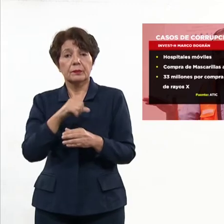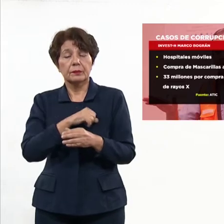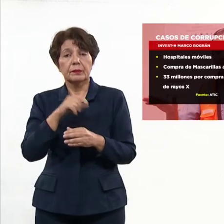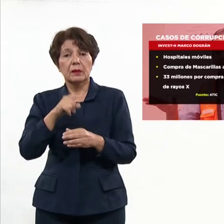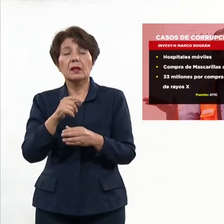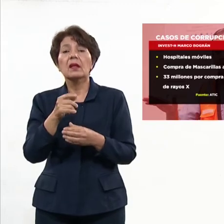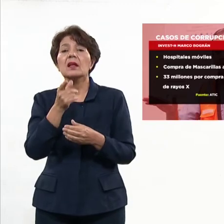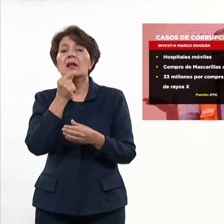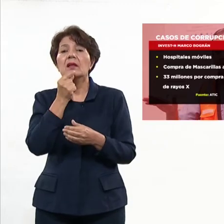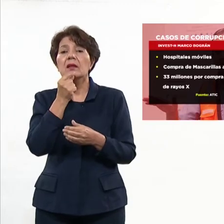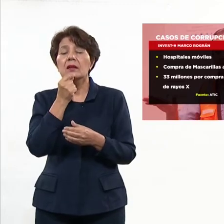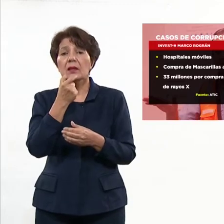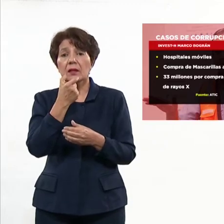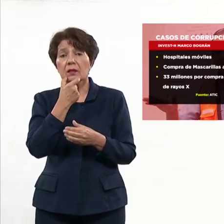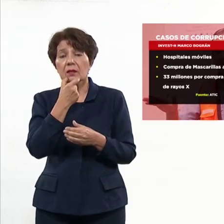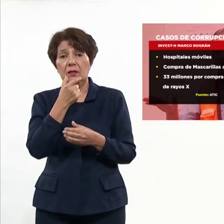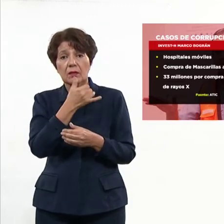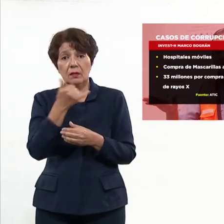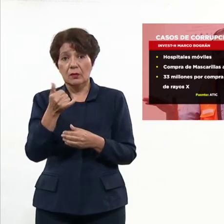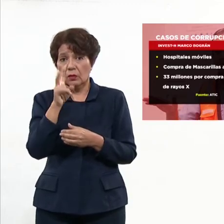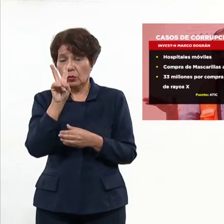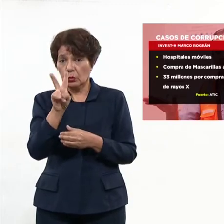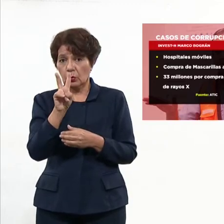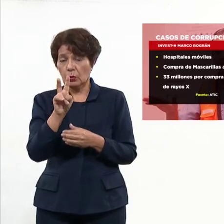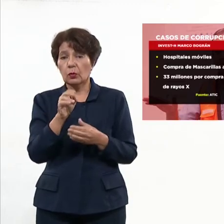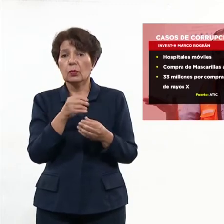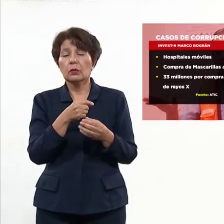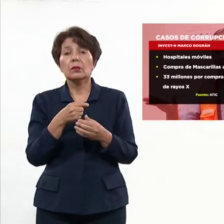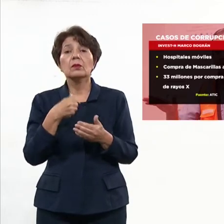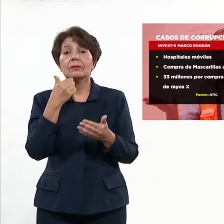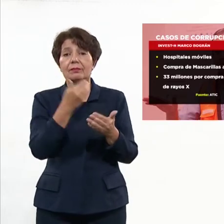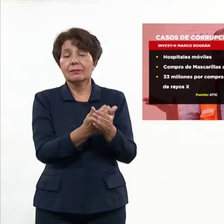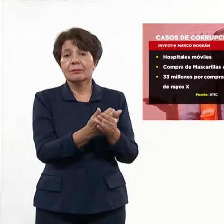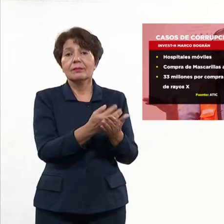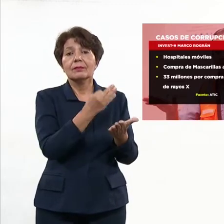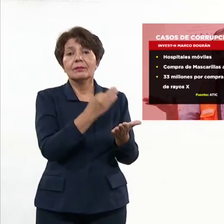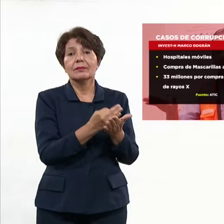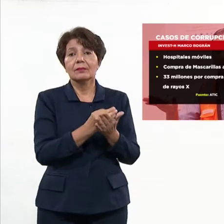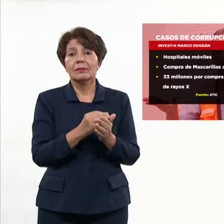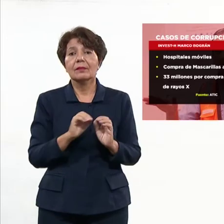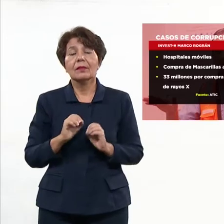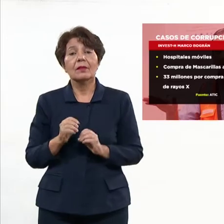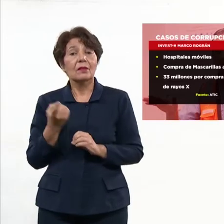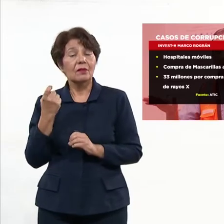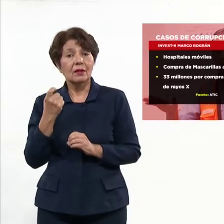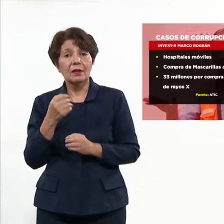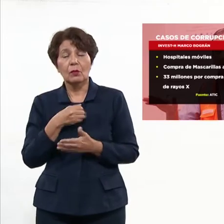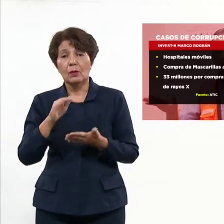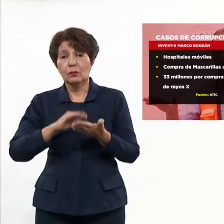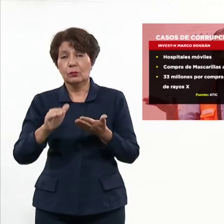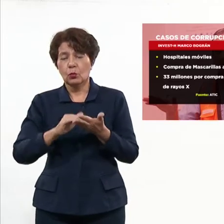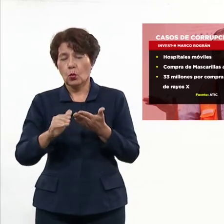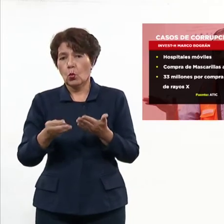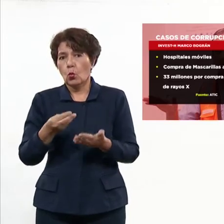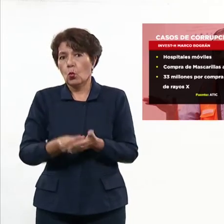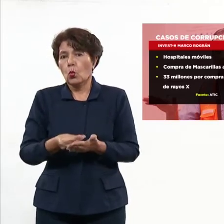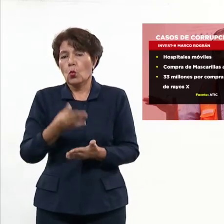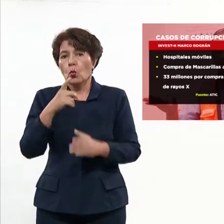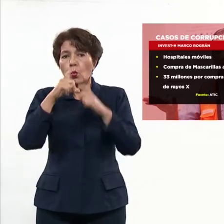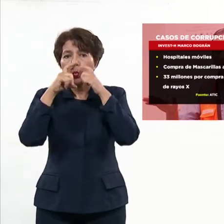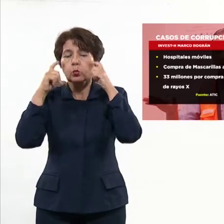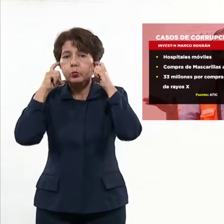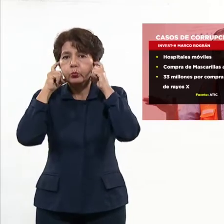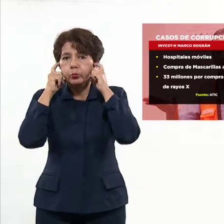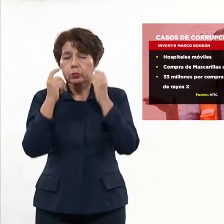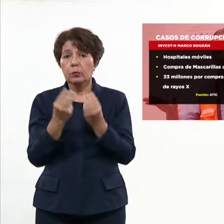turquía de los cuales sólo dos de siete han llegado al territorio nacional de igual manera la compra millonaria de mascarillas y equipos médicos